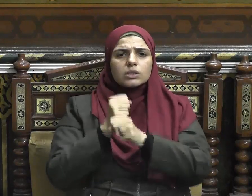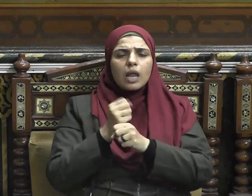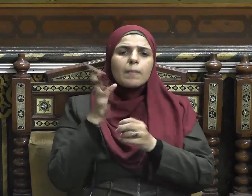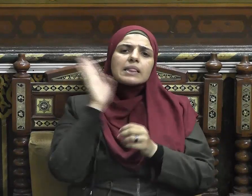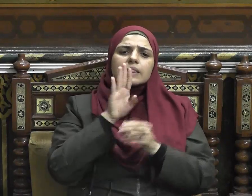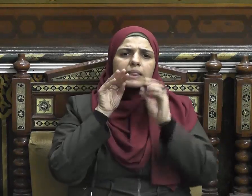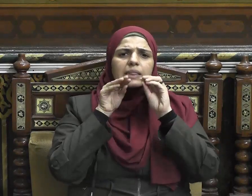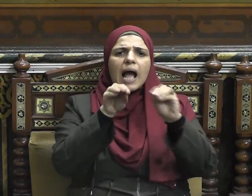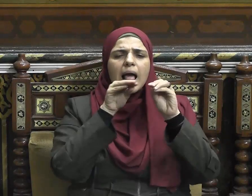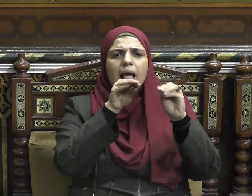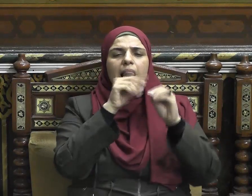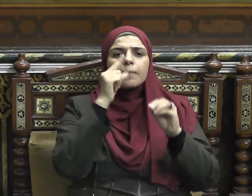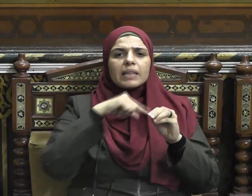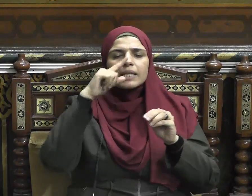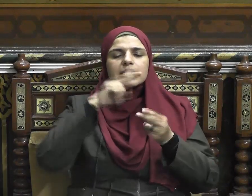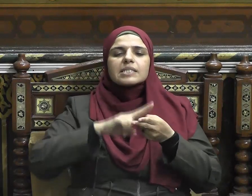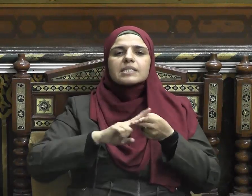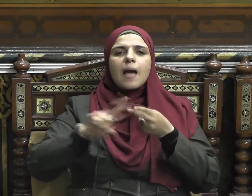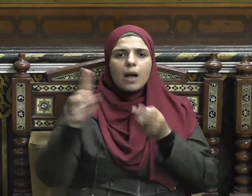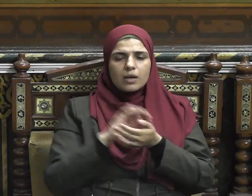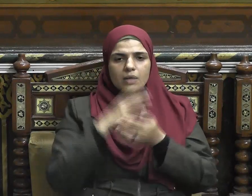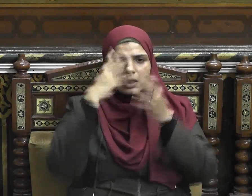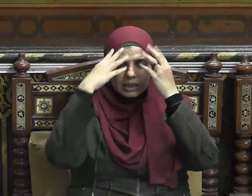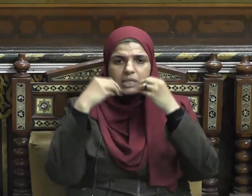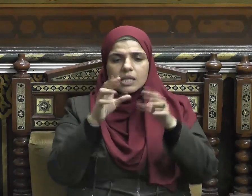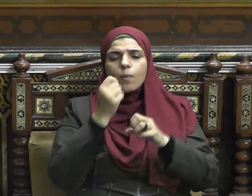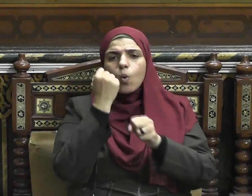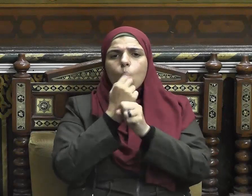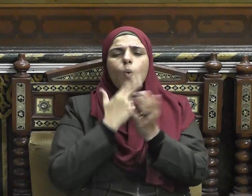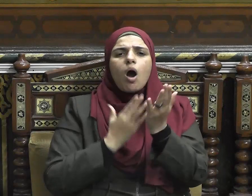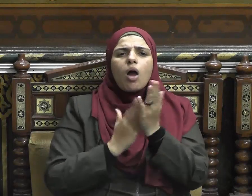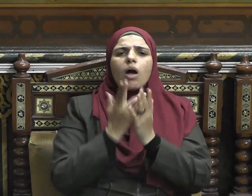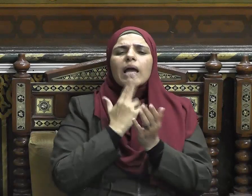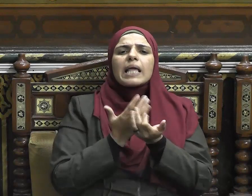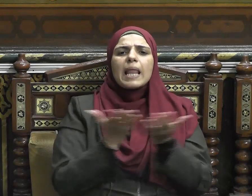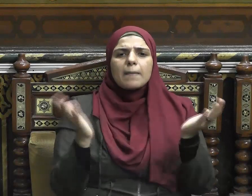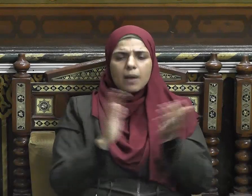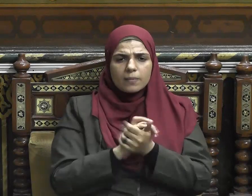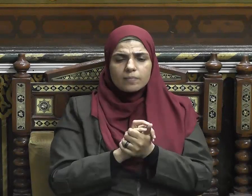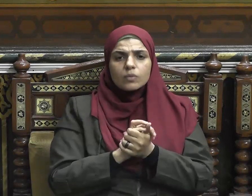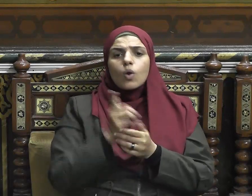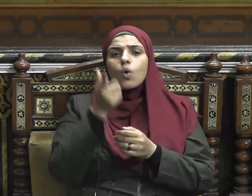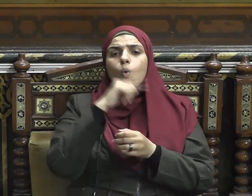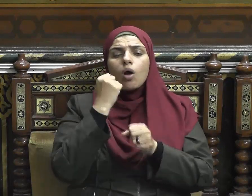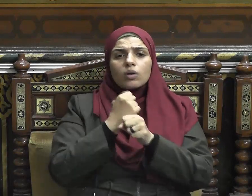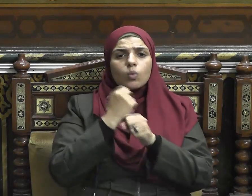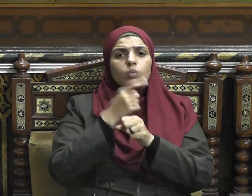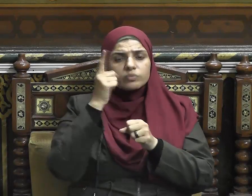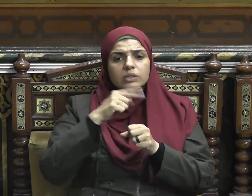وبارك عليه وعلى آله وصحبه أجمعين ومن تبعهم بإحسان إلى يوم الدين